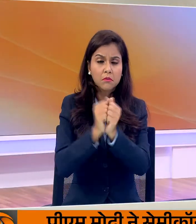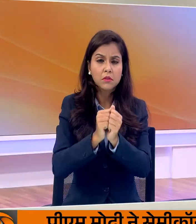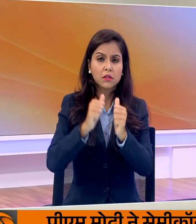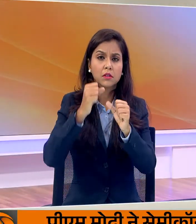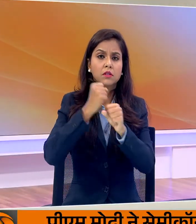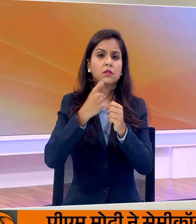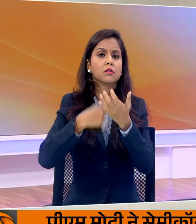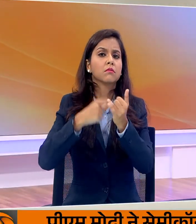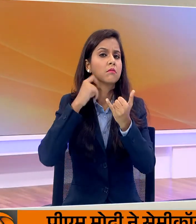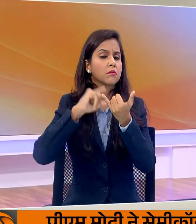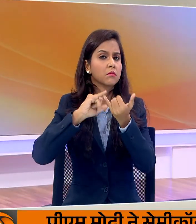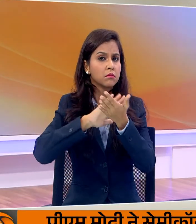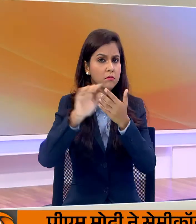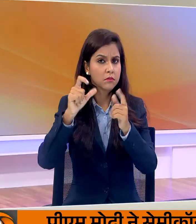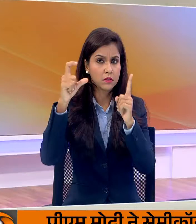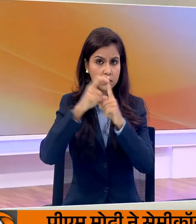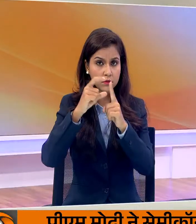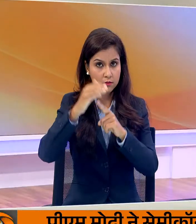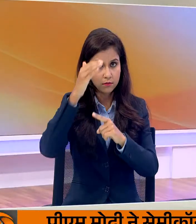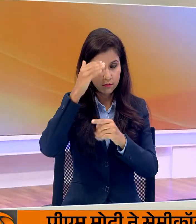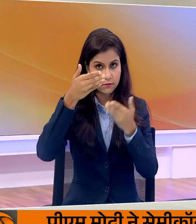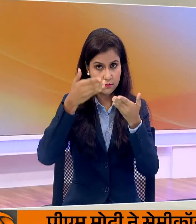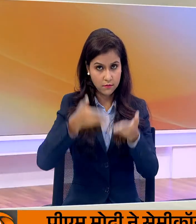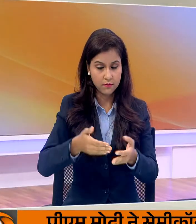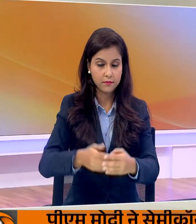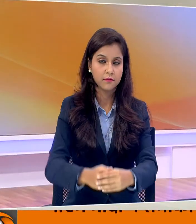निशाना, DD न्यूज, दिल्ली।